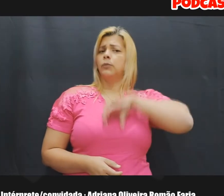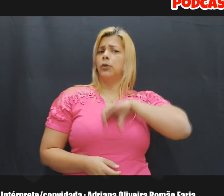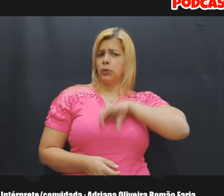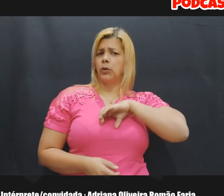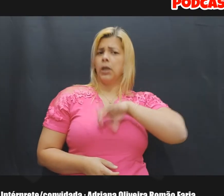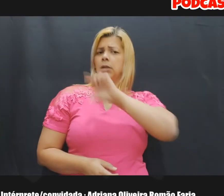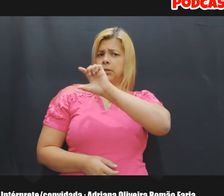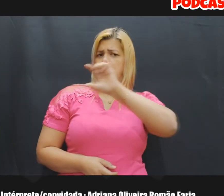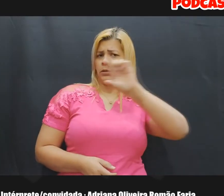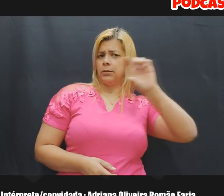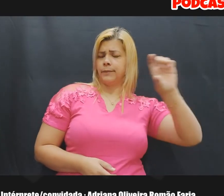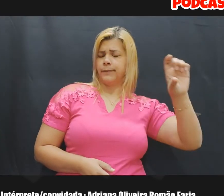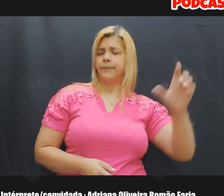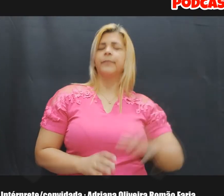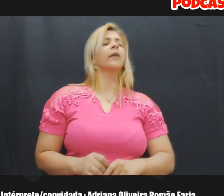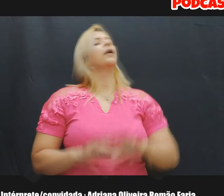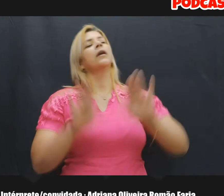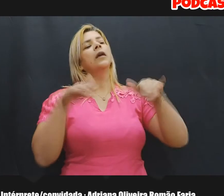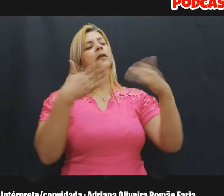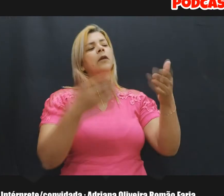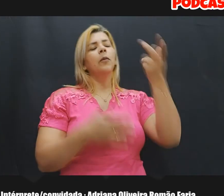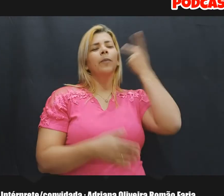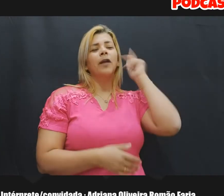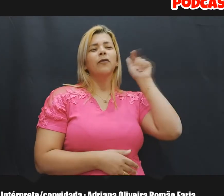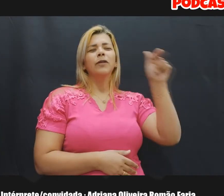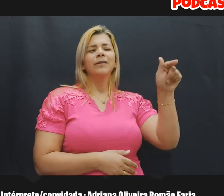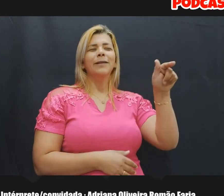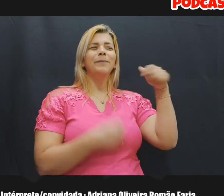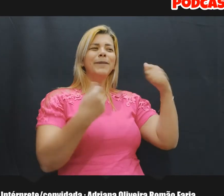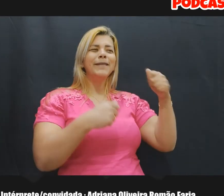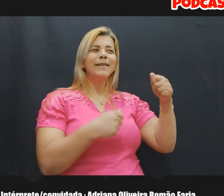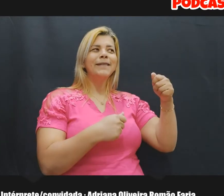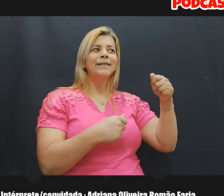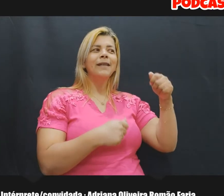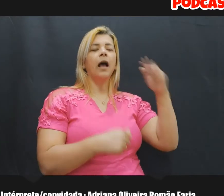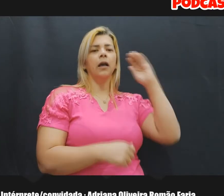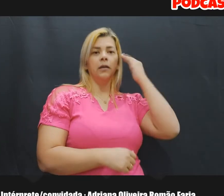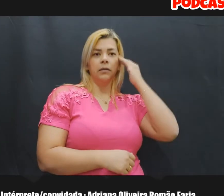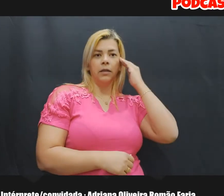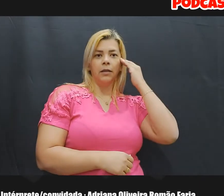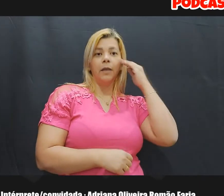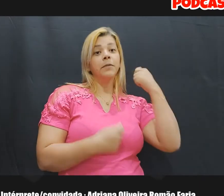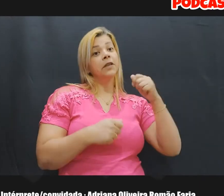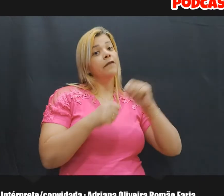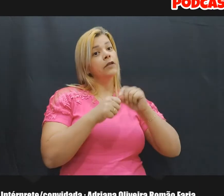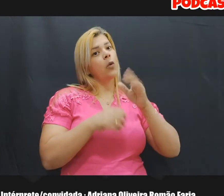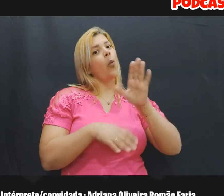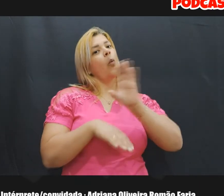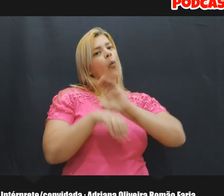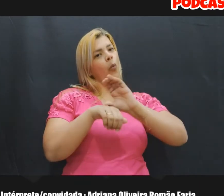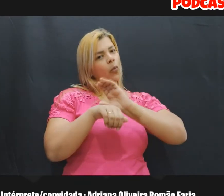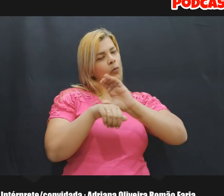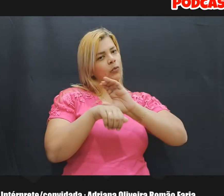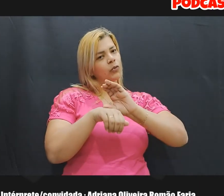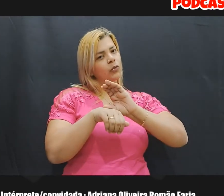como eu falo, para você poder entender, você teria que fazer um curso de Libras, porque é assim,